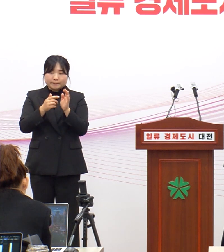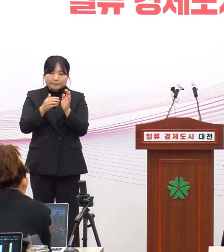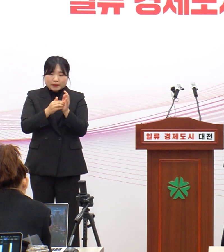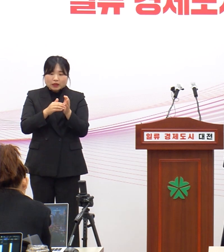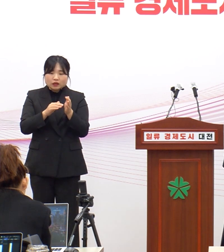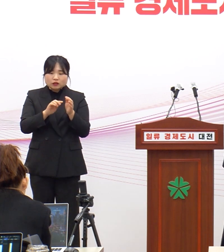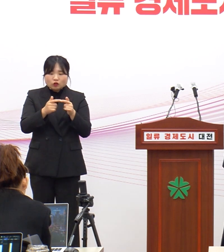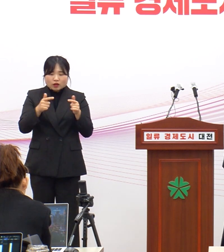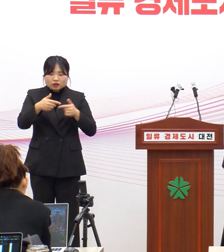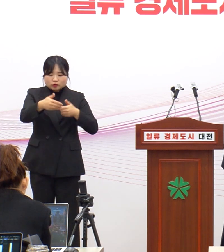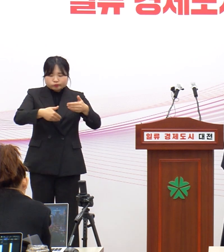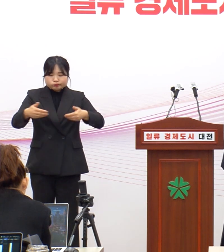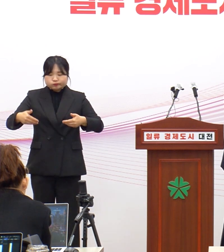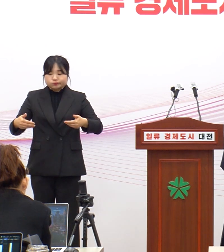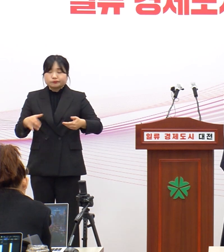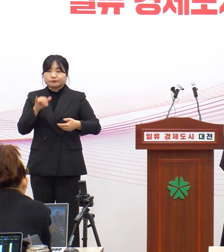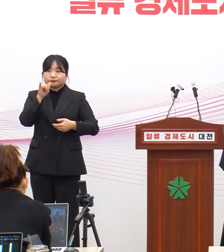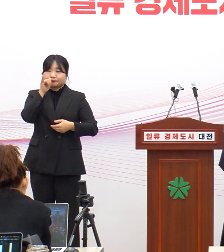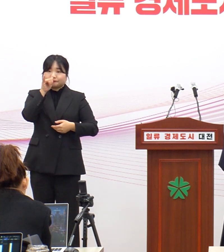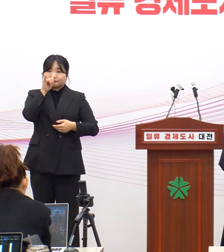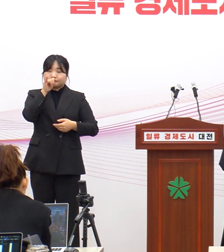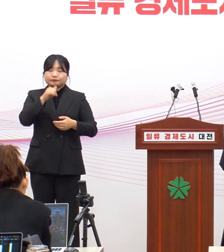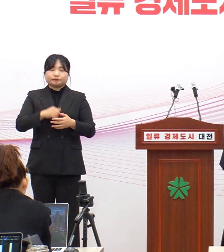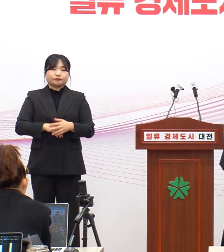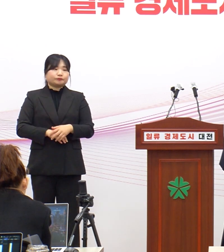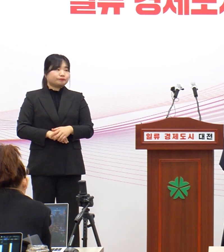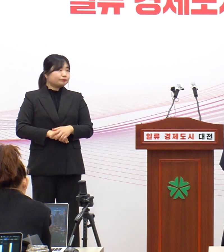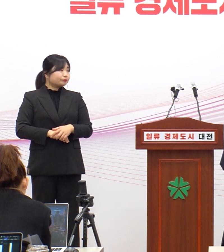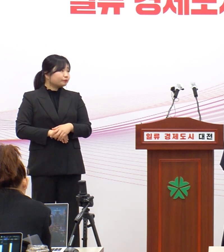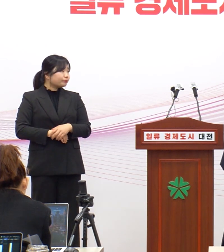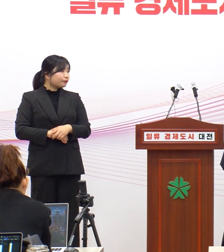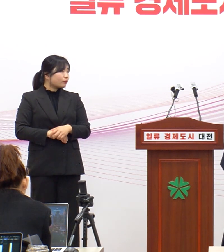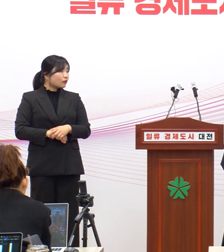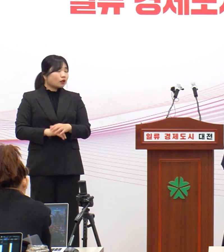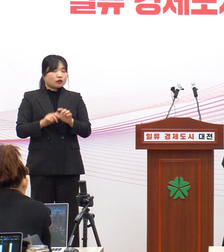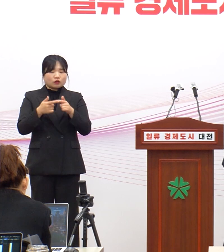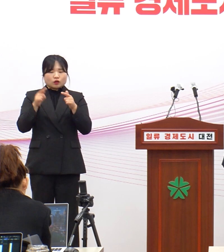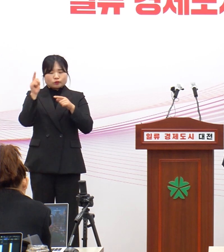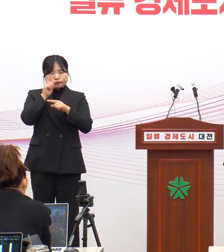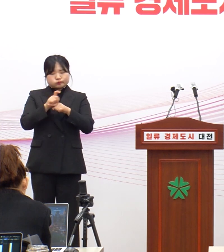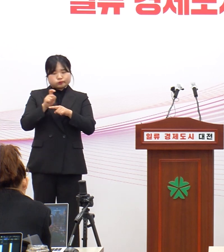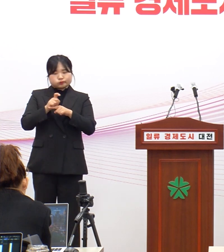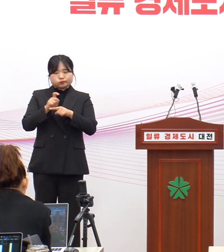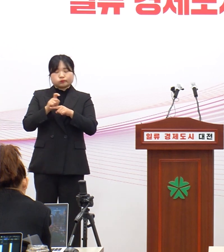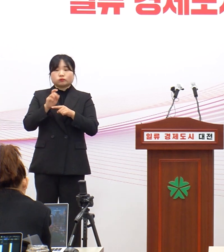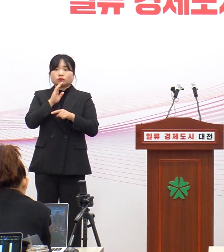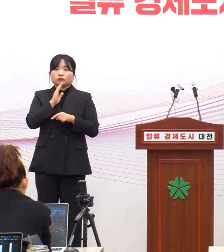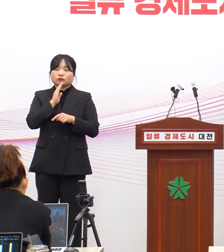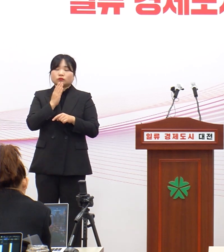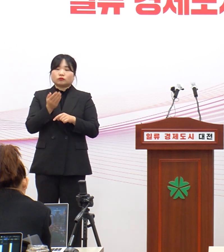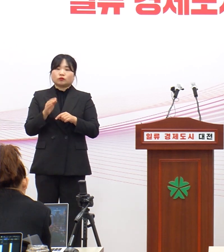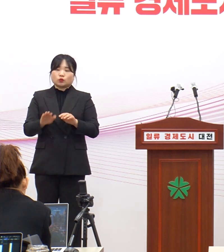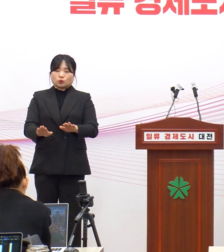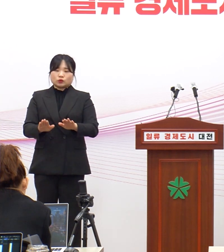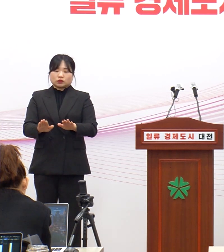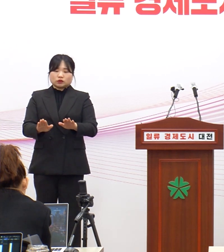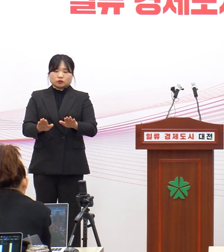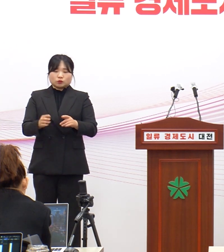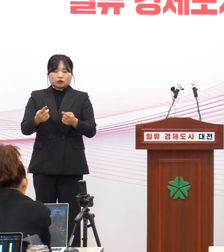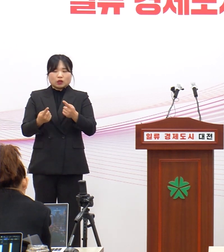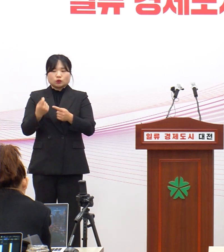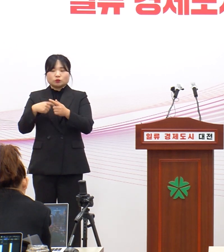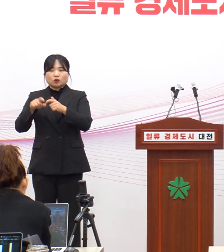이제 안이 제안됐습니다. 안이 제안됐는데 여러 가지 고민을 많이 했는데 오늘 한 거보다는